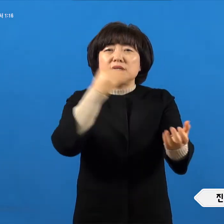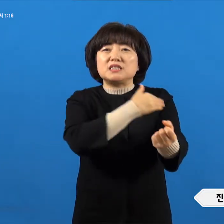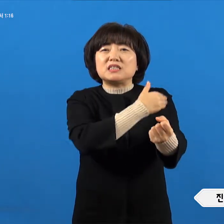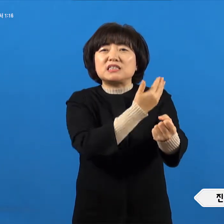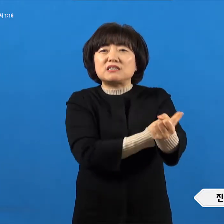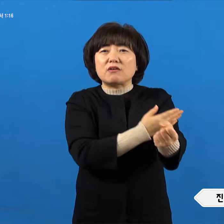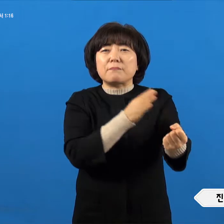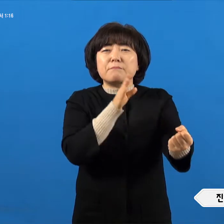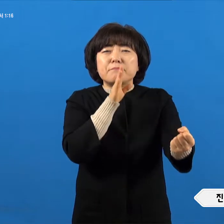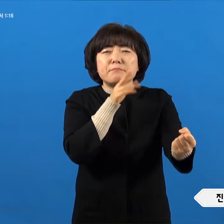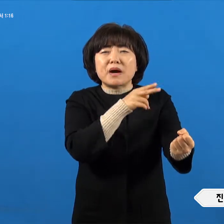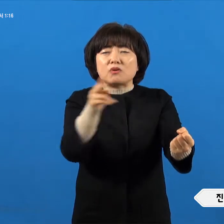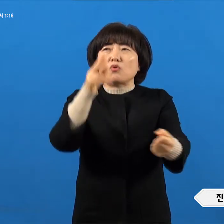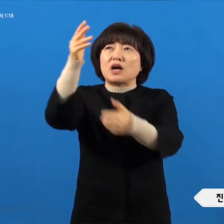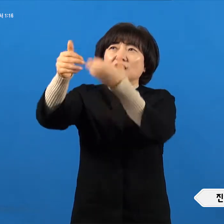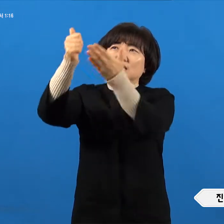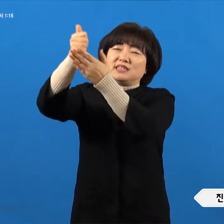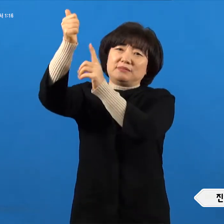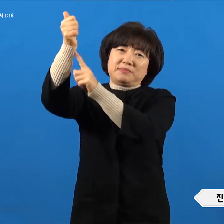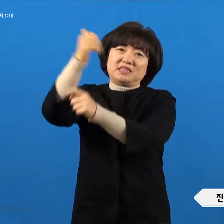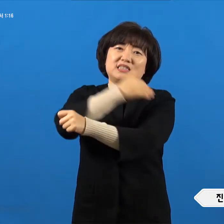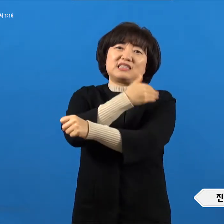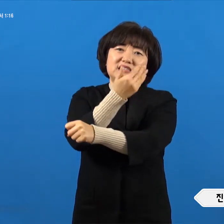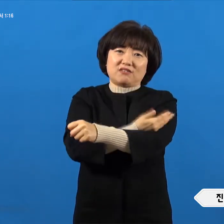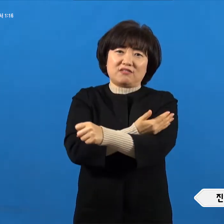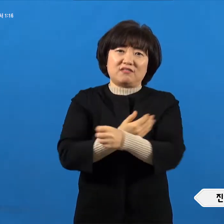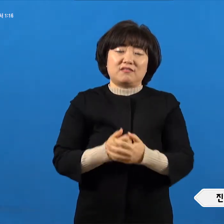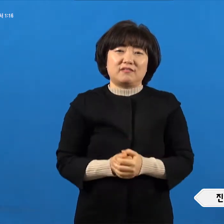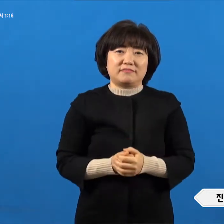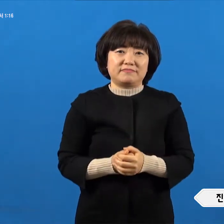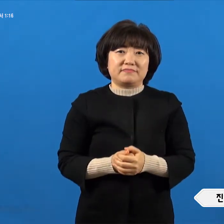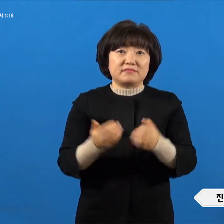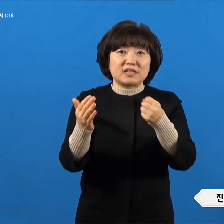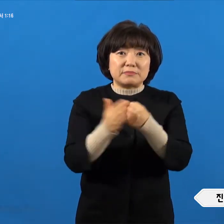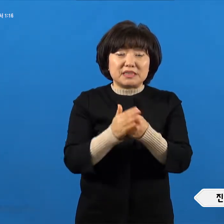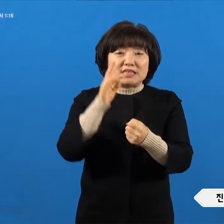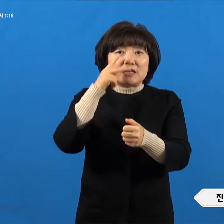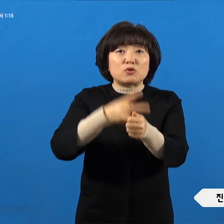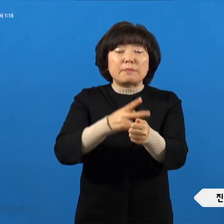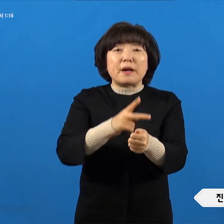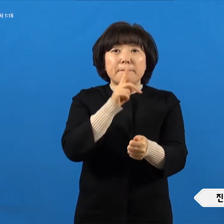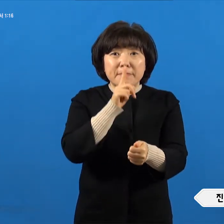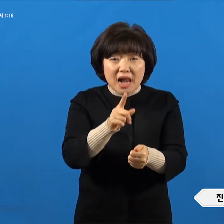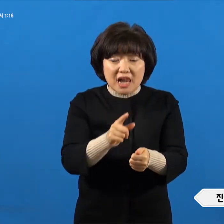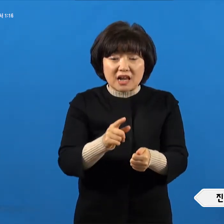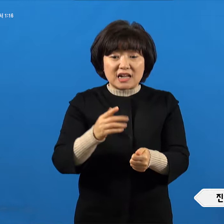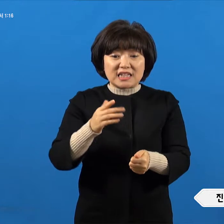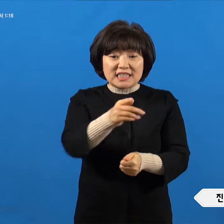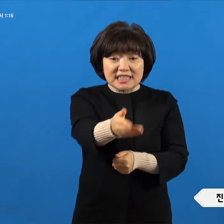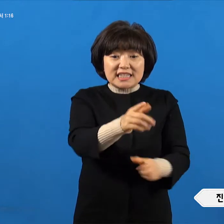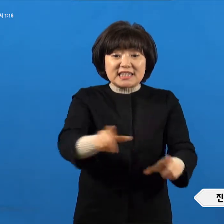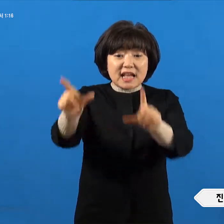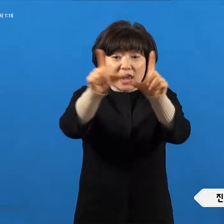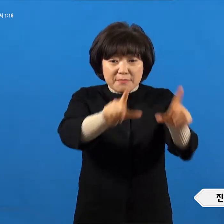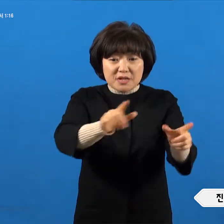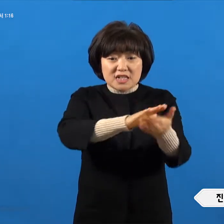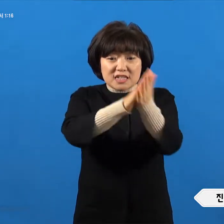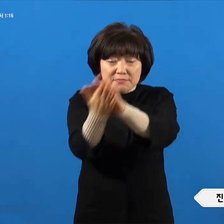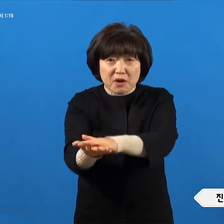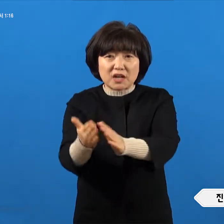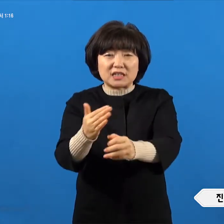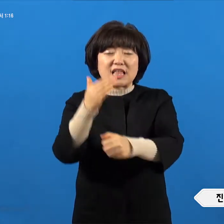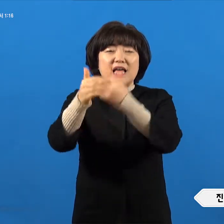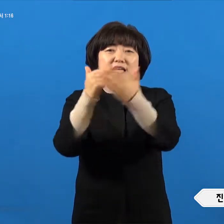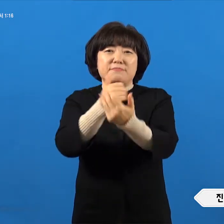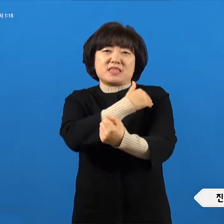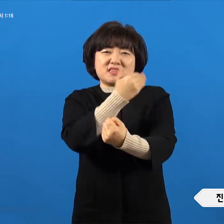하나님의 능력이라고. 그래서 사도 바울은 이야기합니다. 내 삶을 변화시킨 하나님의 능력,